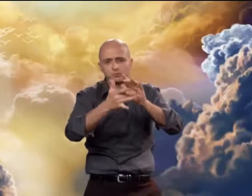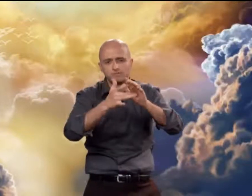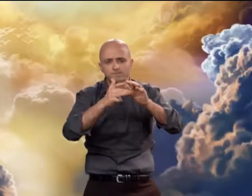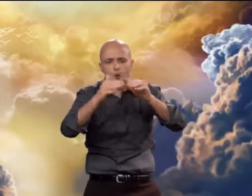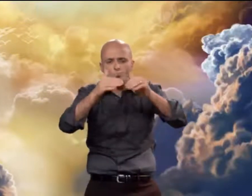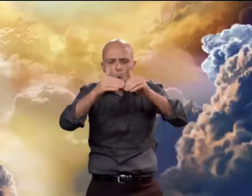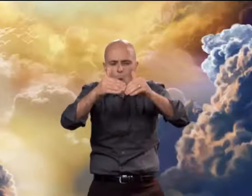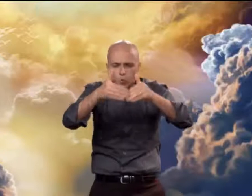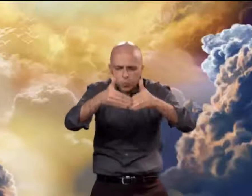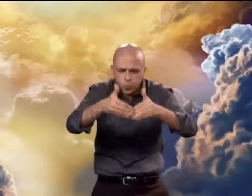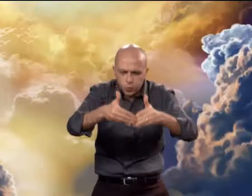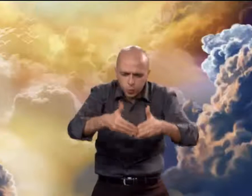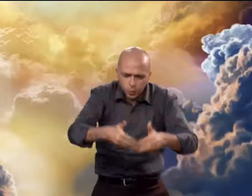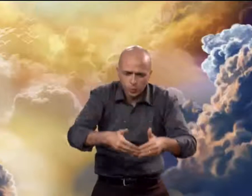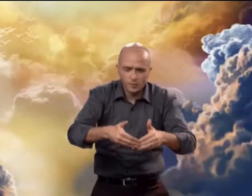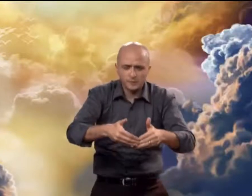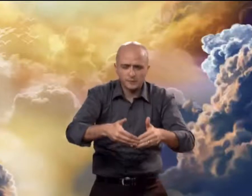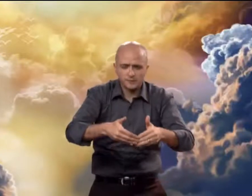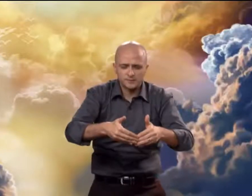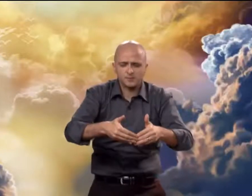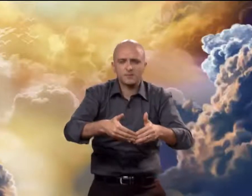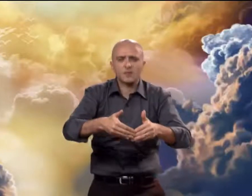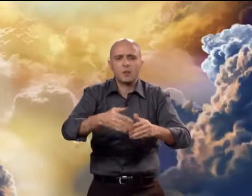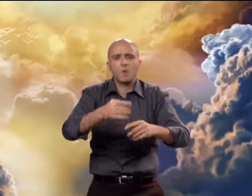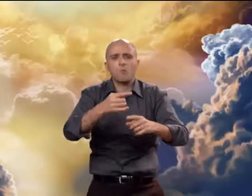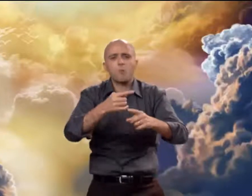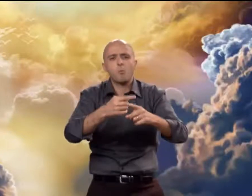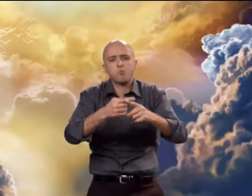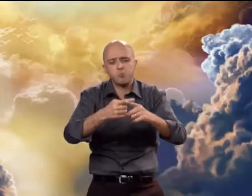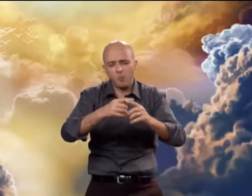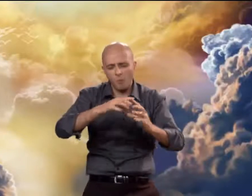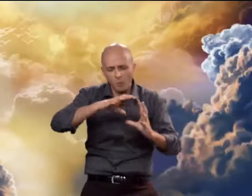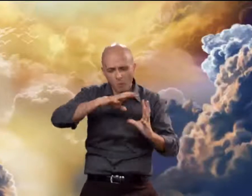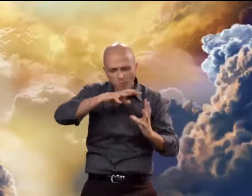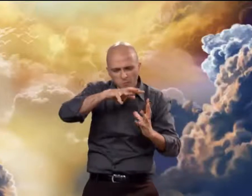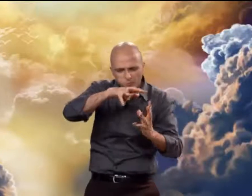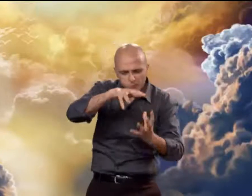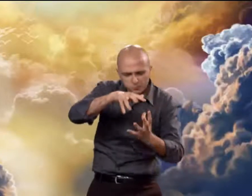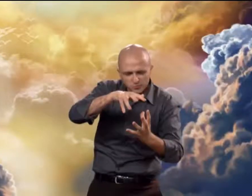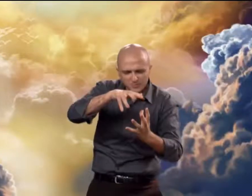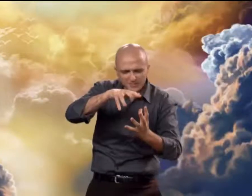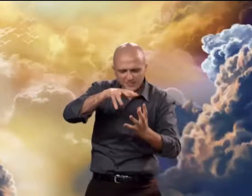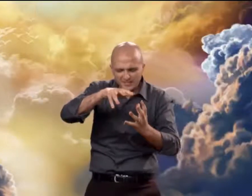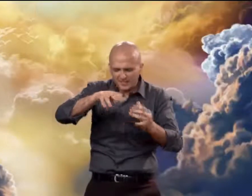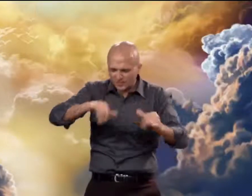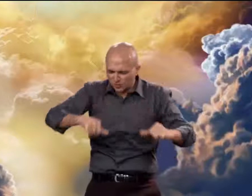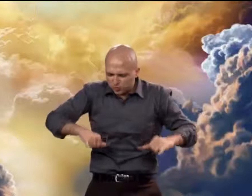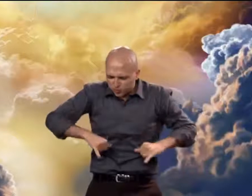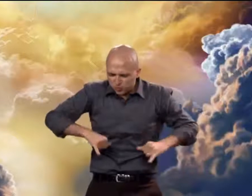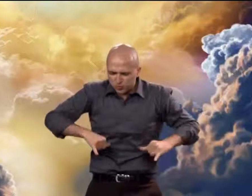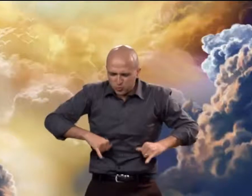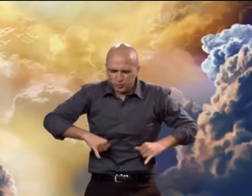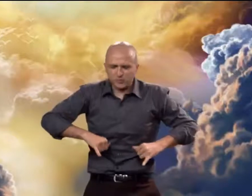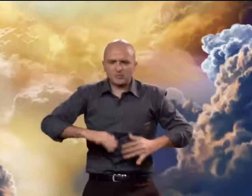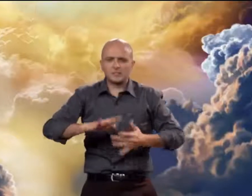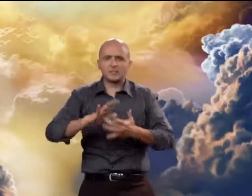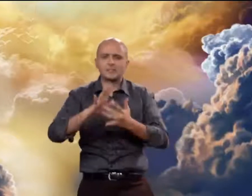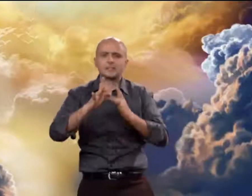os sinais dos tempos e de reconhecer o dia em que o Senhor virá. Não foi somente entre os humildes pastores que os